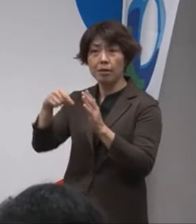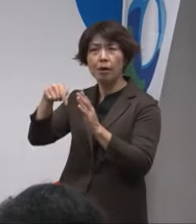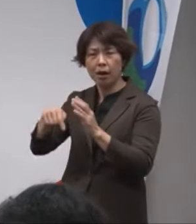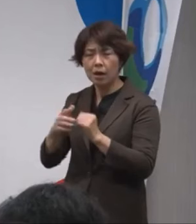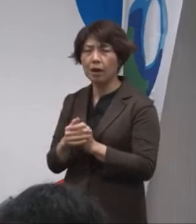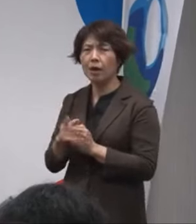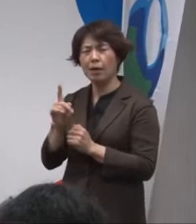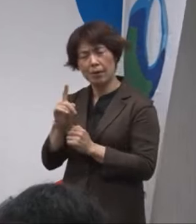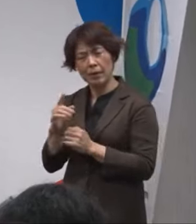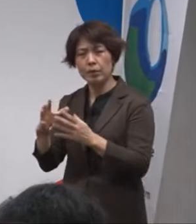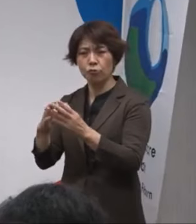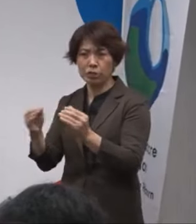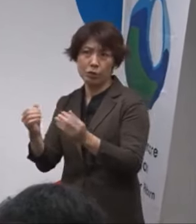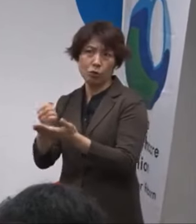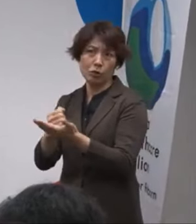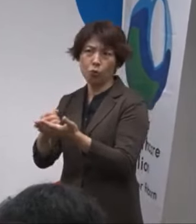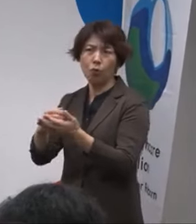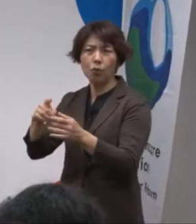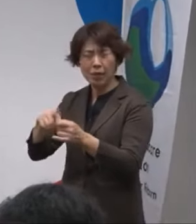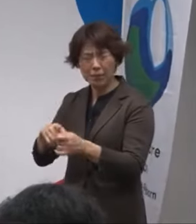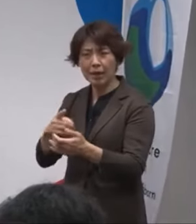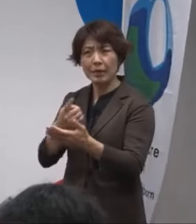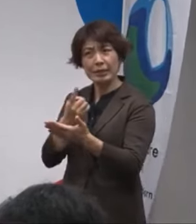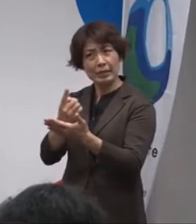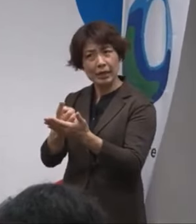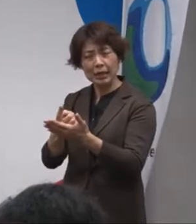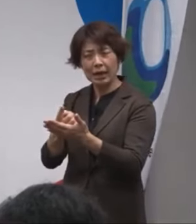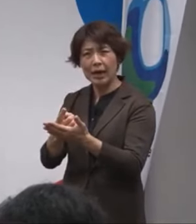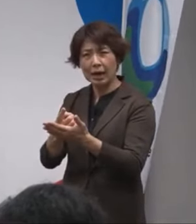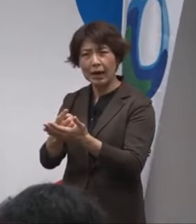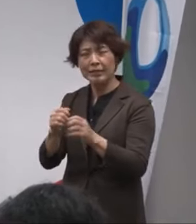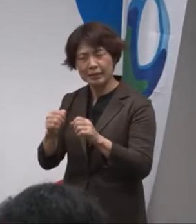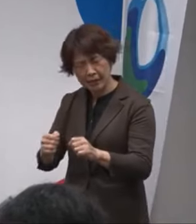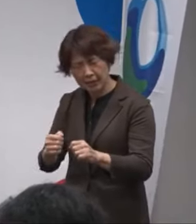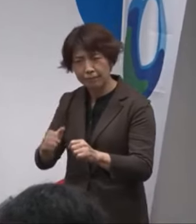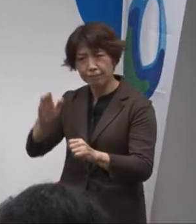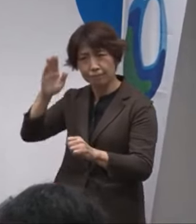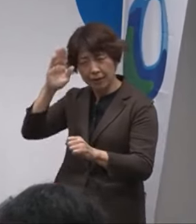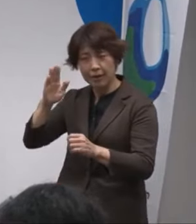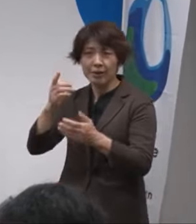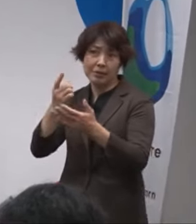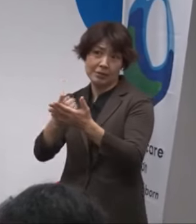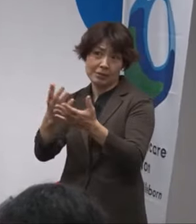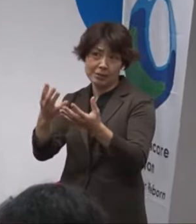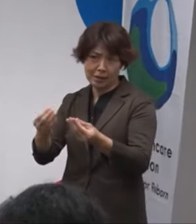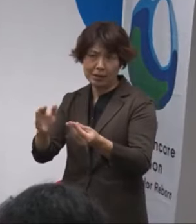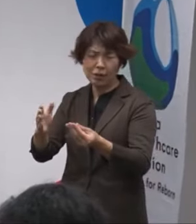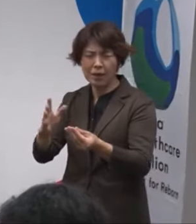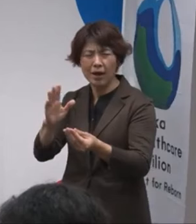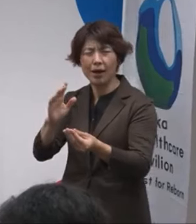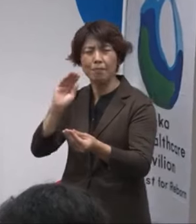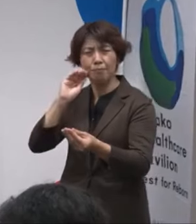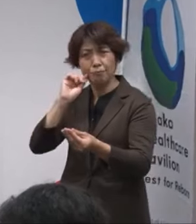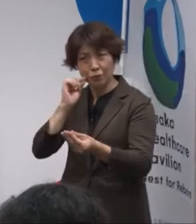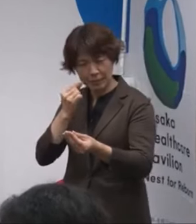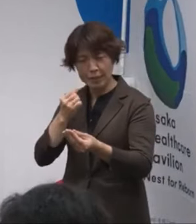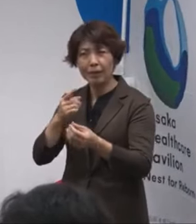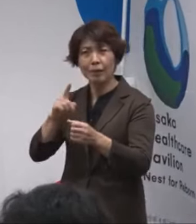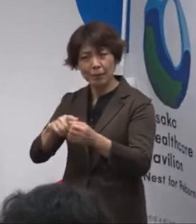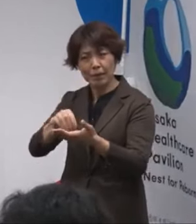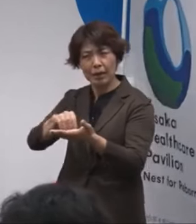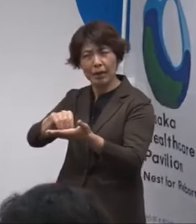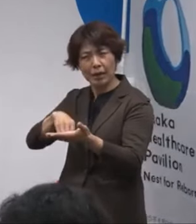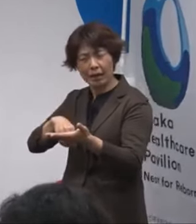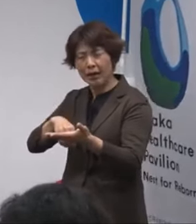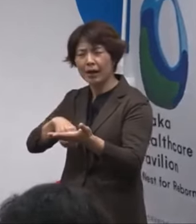どうしても国の事情等によって参加が一回手を挙げたけども参加が困難だという、国の事情が生じるところも言って、